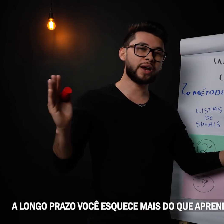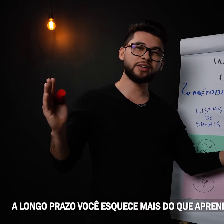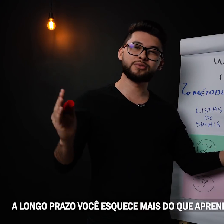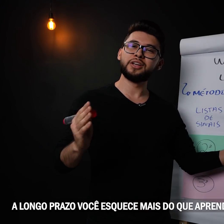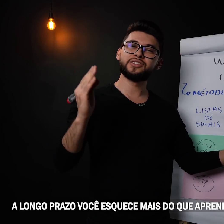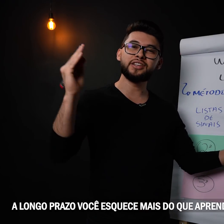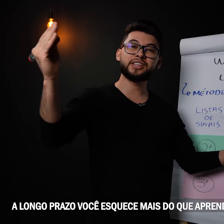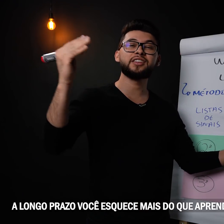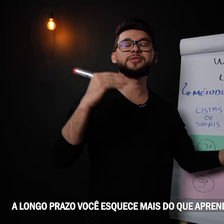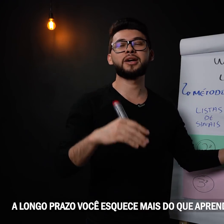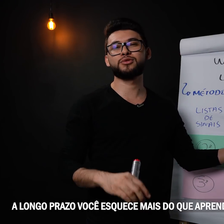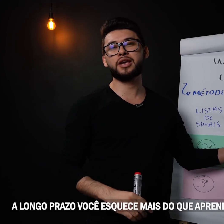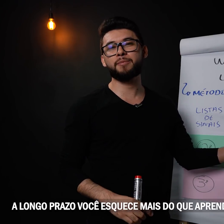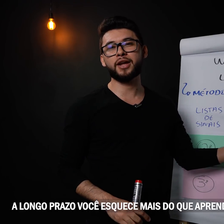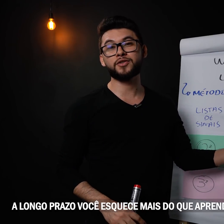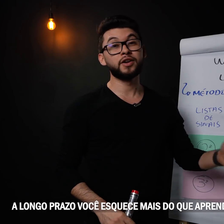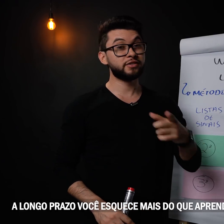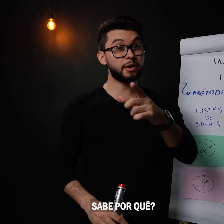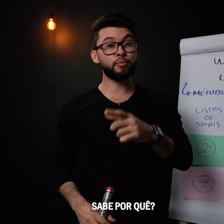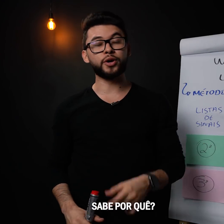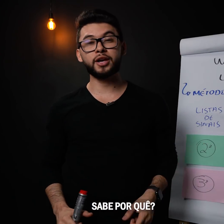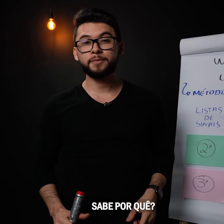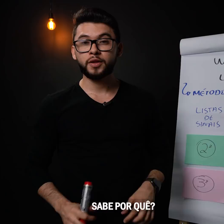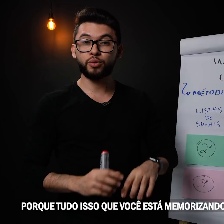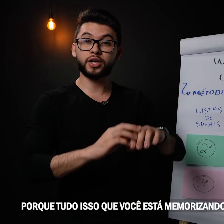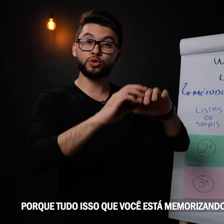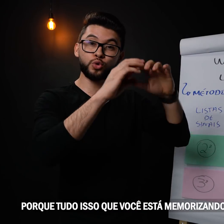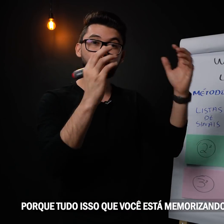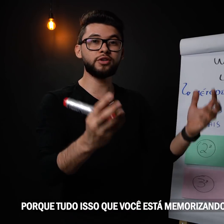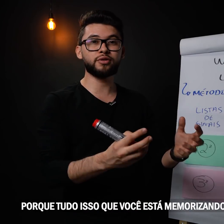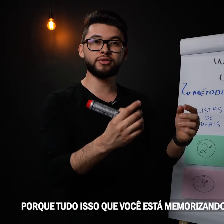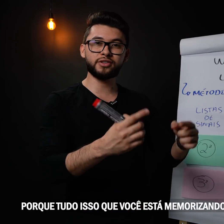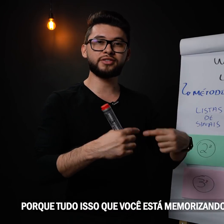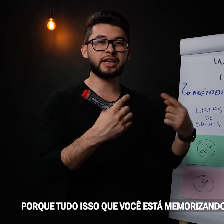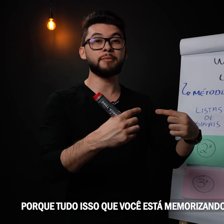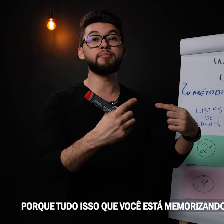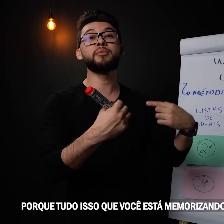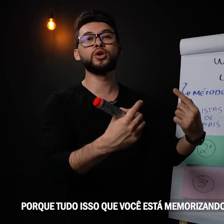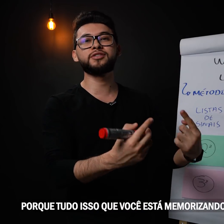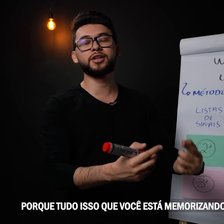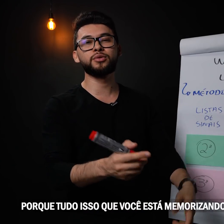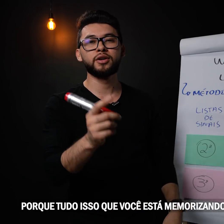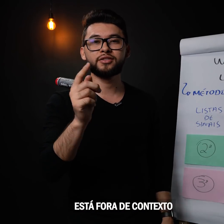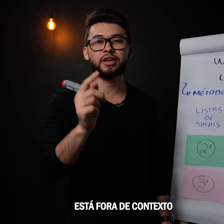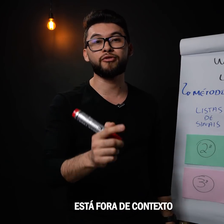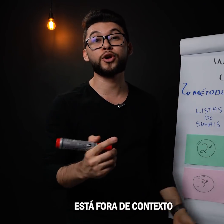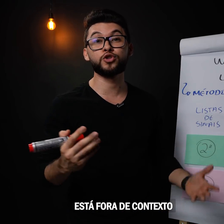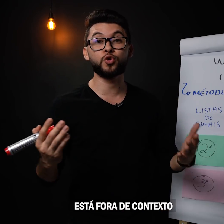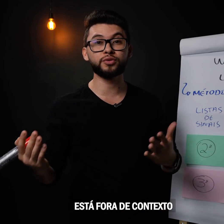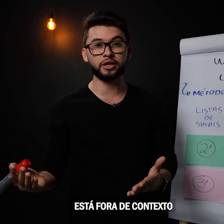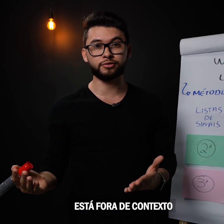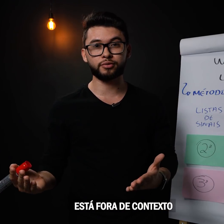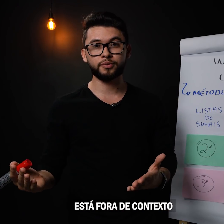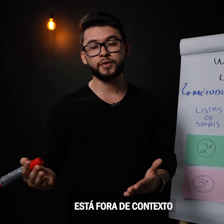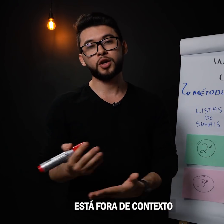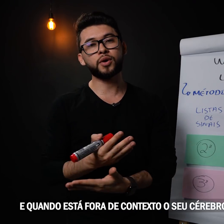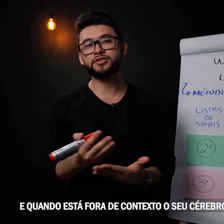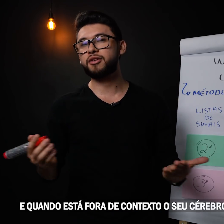prazo, você esquece mais do que aprende. Sabe por quê? Porque tudo isso que você está memorizando está fora de contexto. E quando está fora